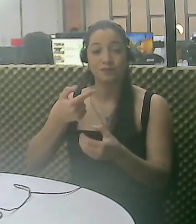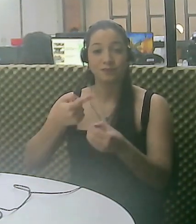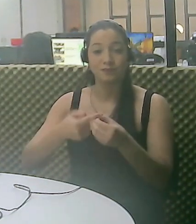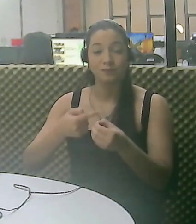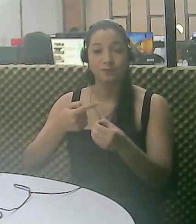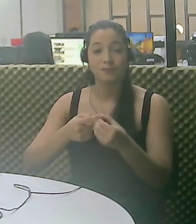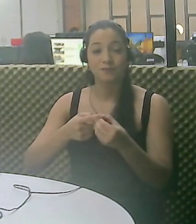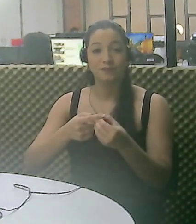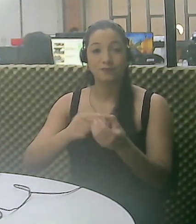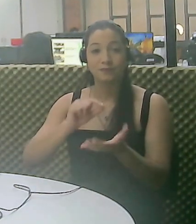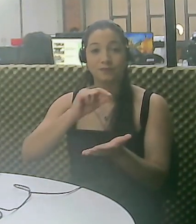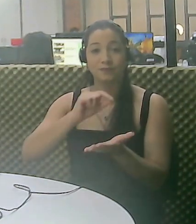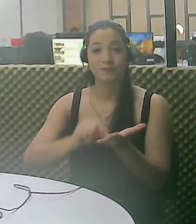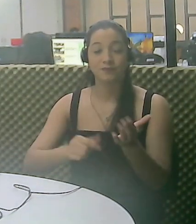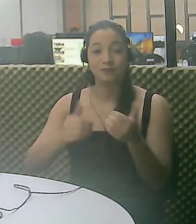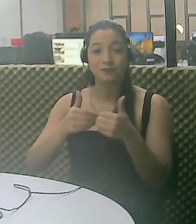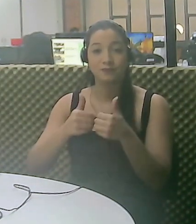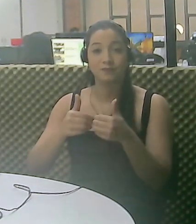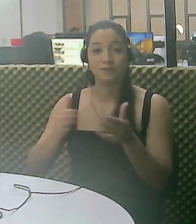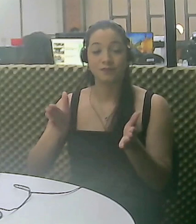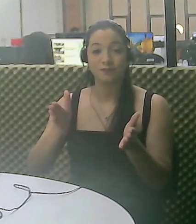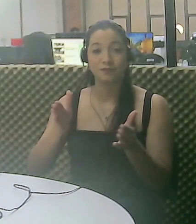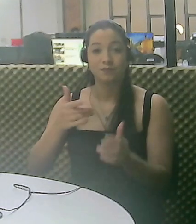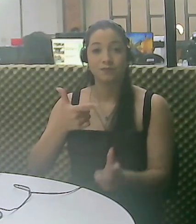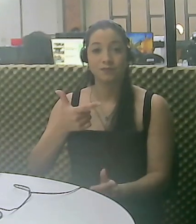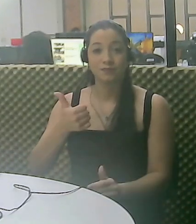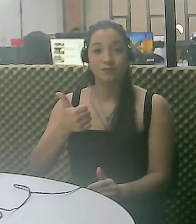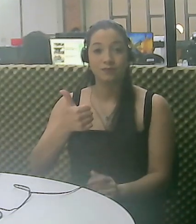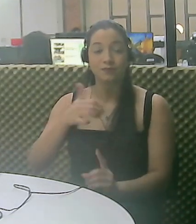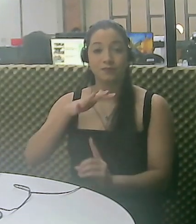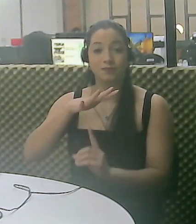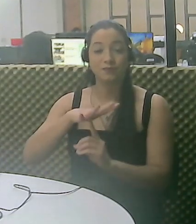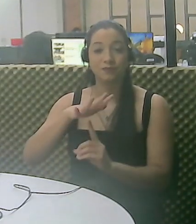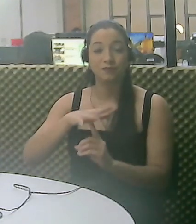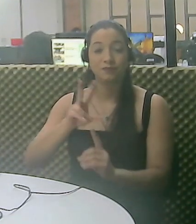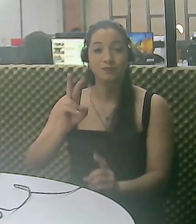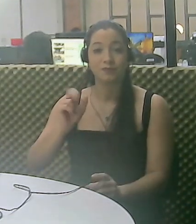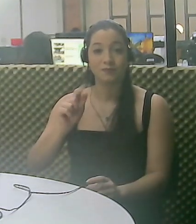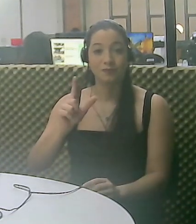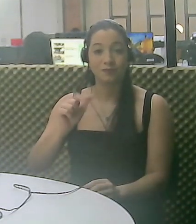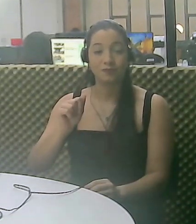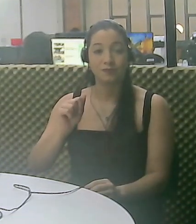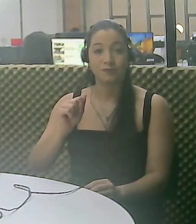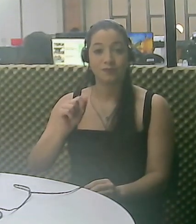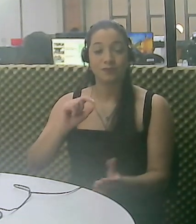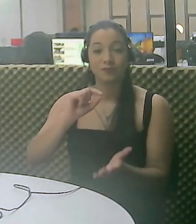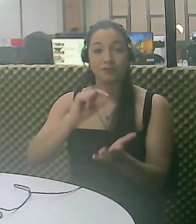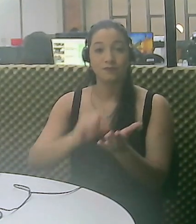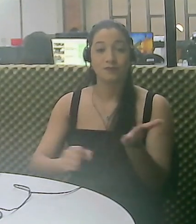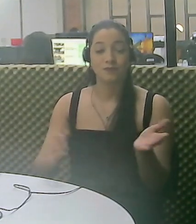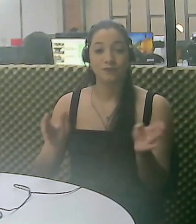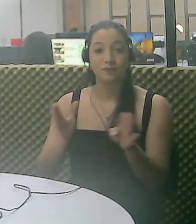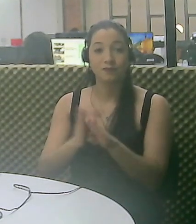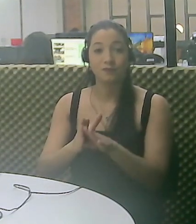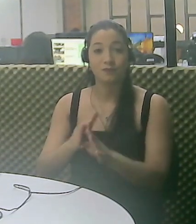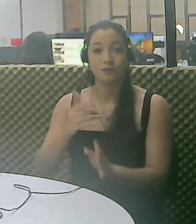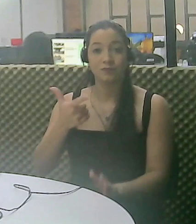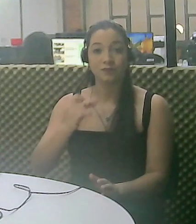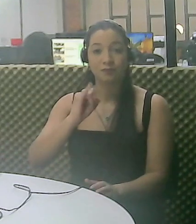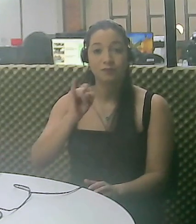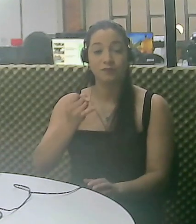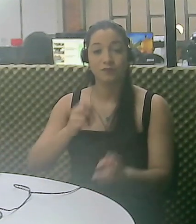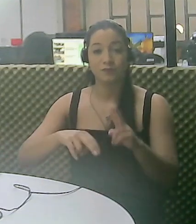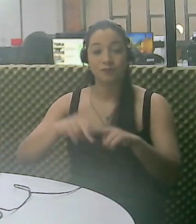Urbanos está com inscrições abertas para as 21 vagas remanescentes. O prazo para cadastro termina no dia 2 de